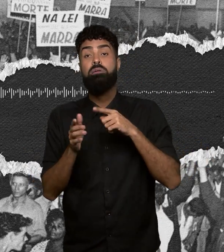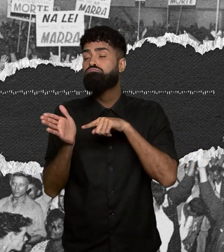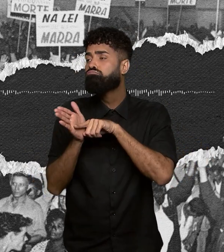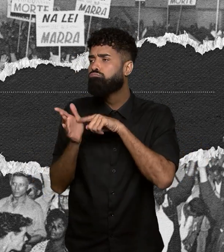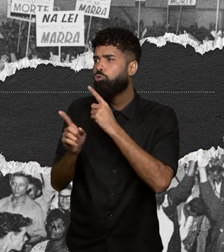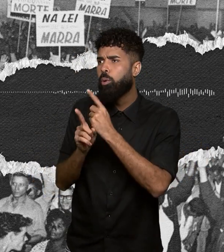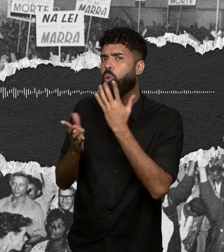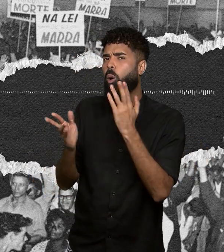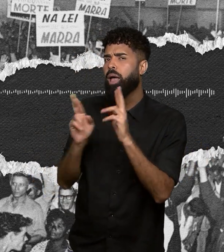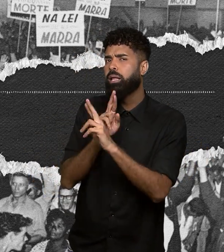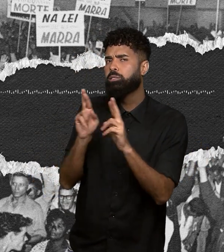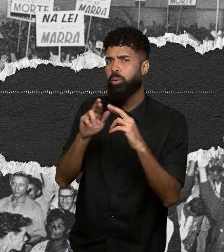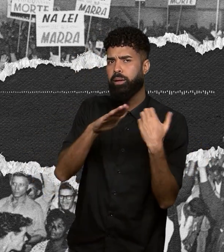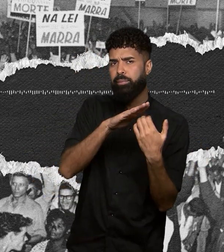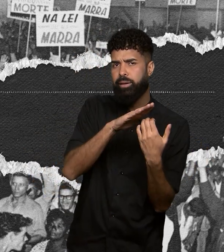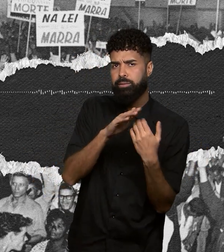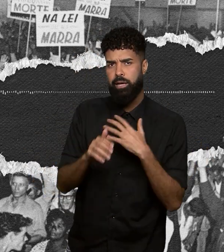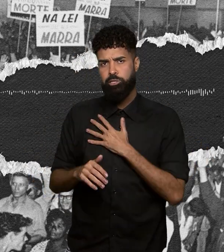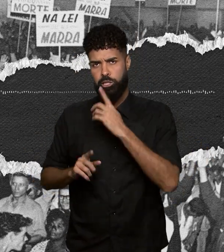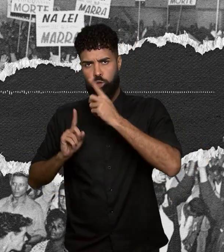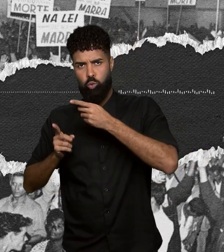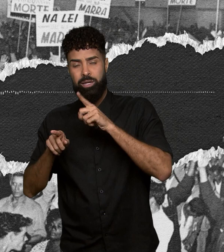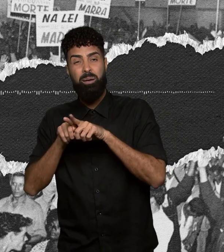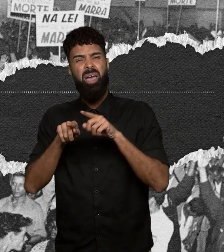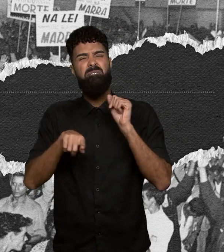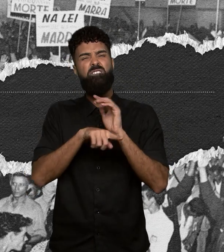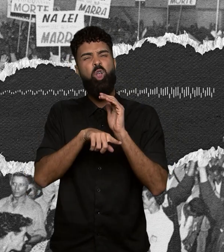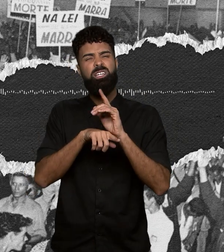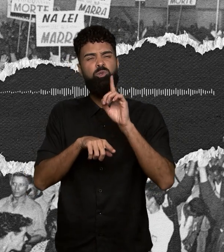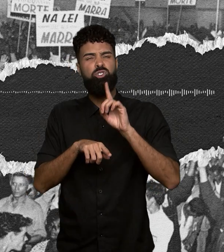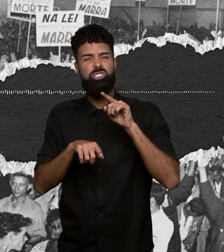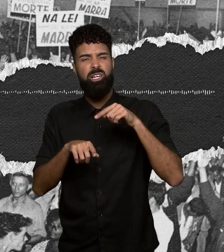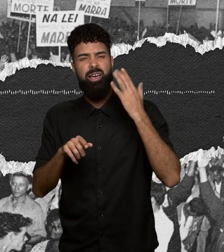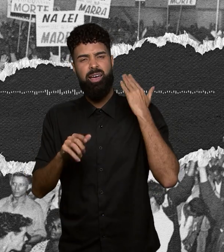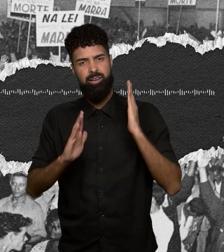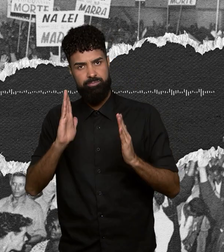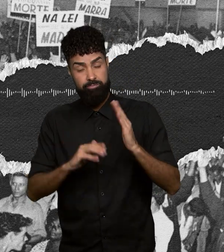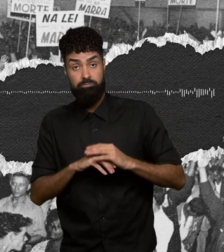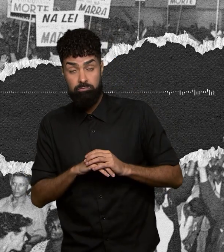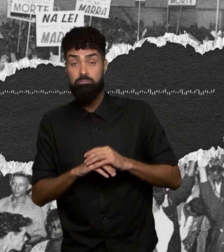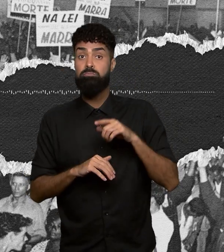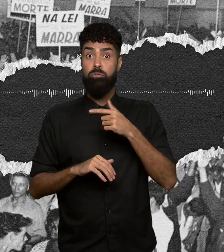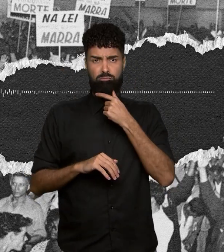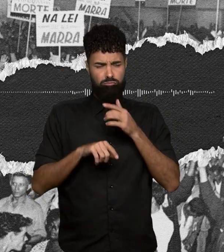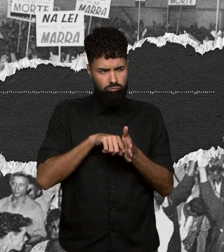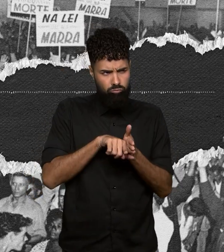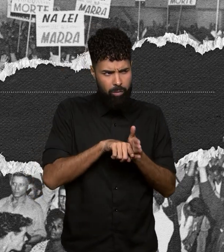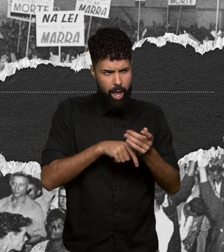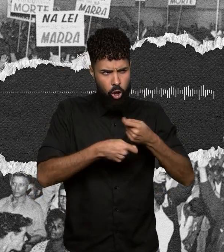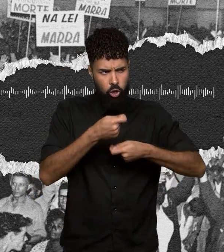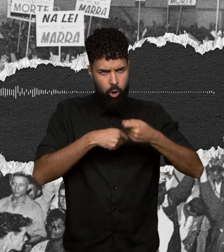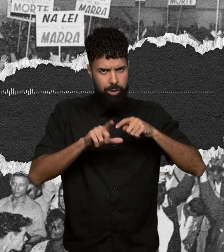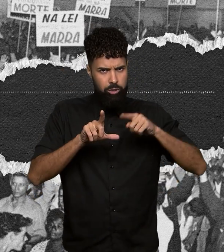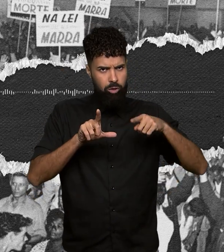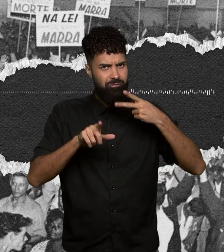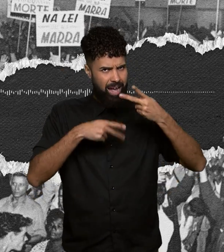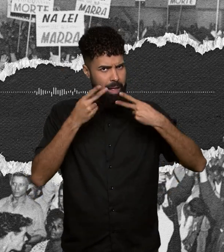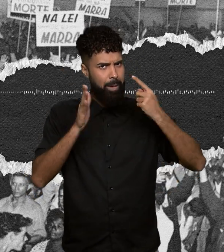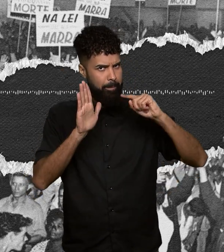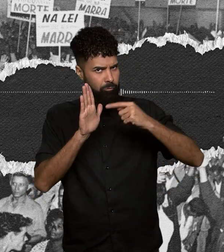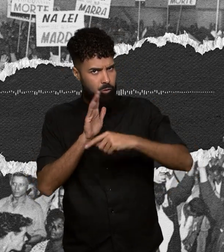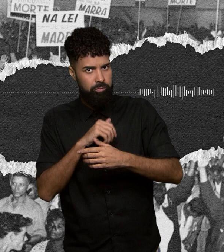e a ditadura e as violações de direitos cometidas Nesse contexto e ele vai mais longe na análise Econômica da ditadura não houve